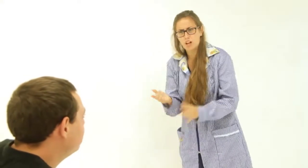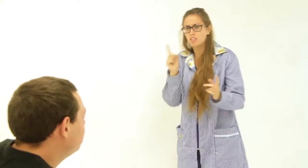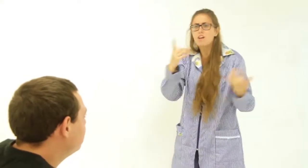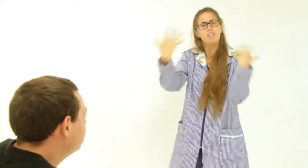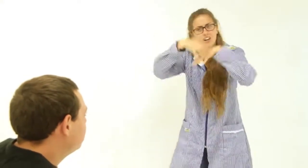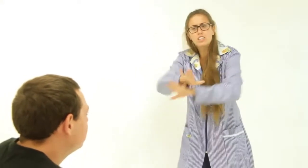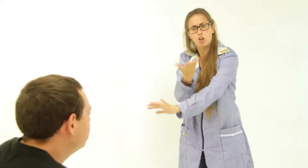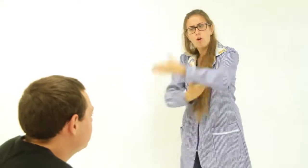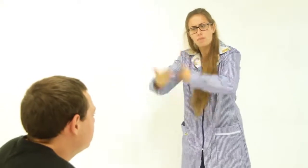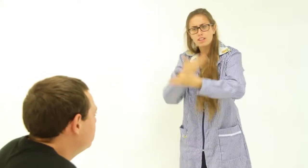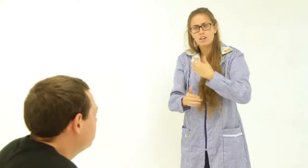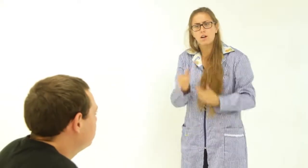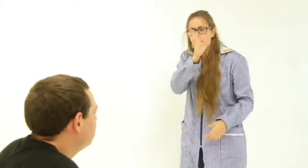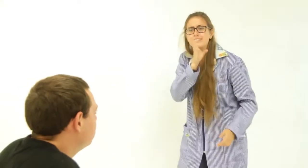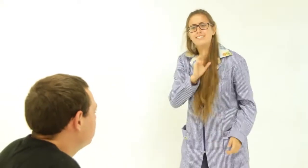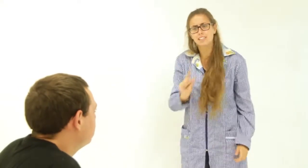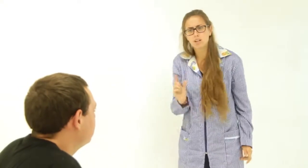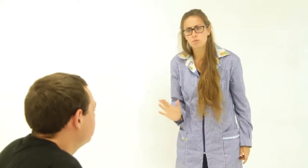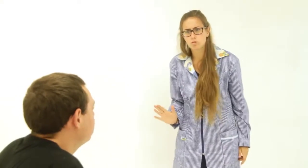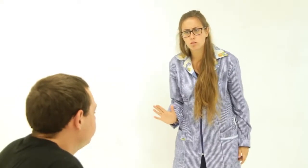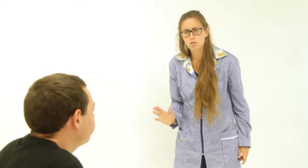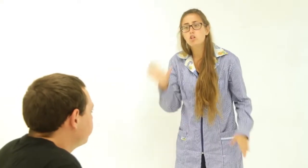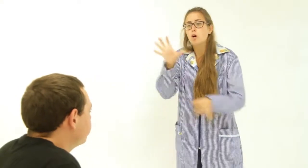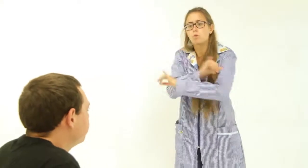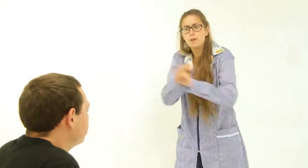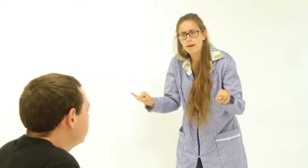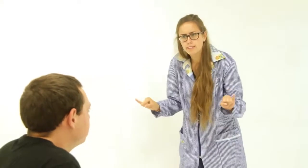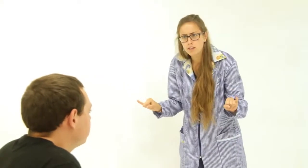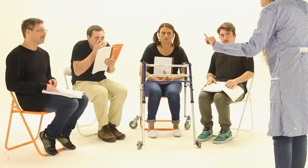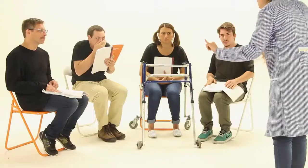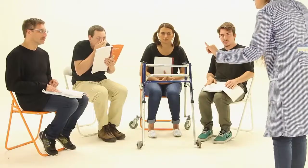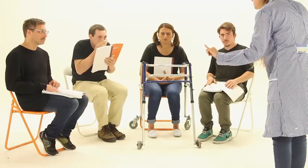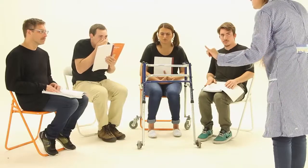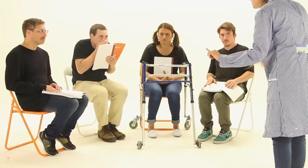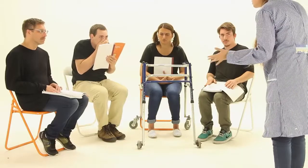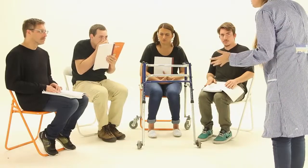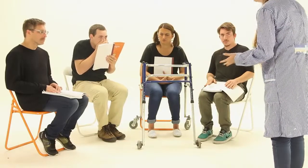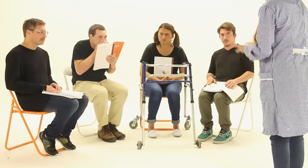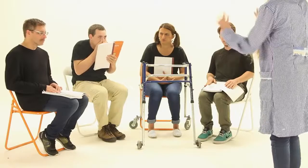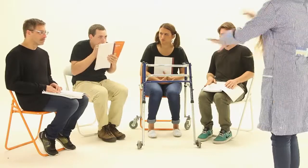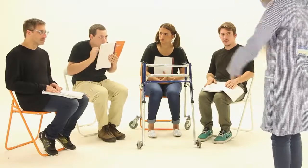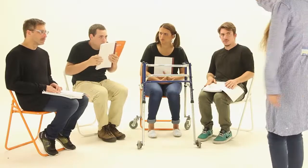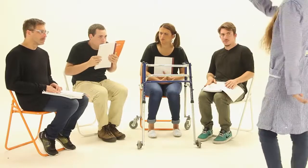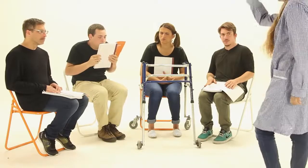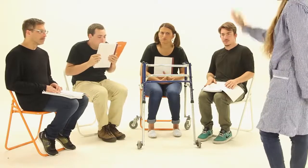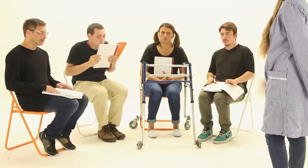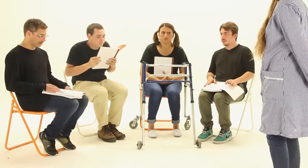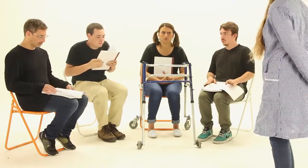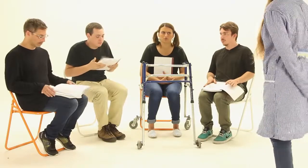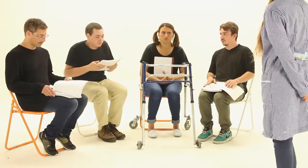escribir, no importa, ella está integrada, es tu compañera y tenés que tener un poco de paciencia. ¿Me entendiste? Terminala, cortala con eso de burlarse. Se terminó la clase